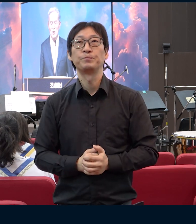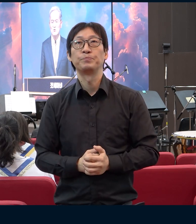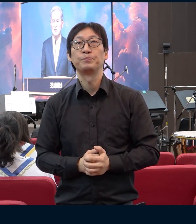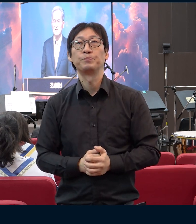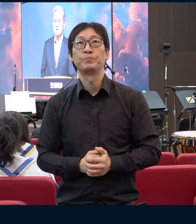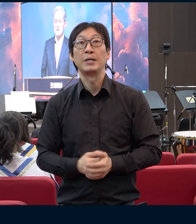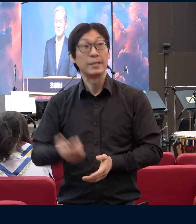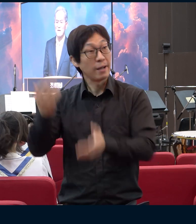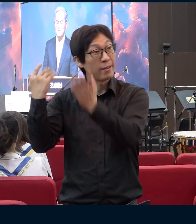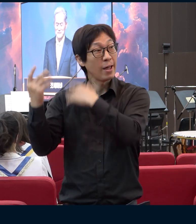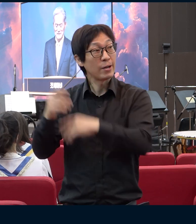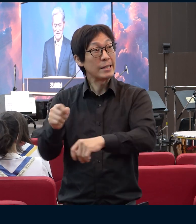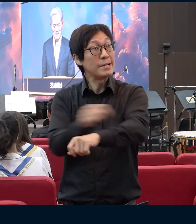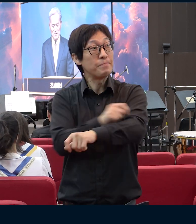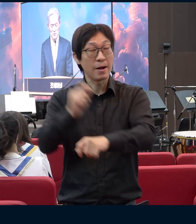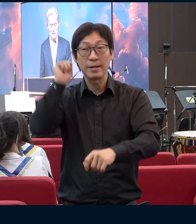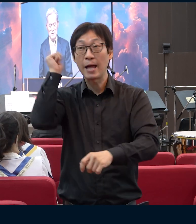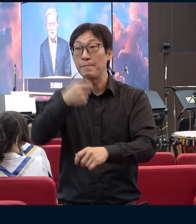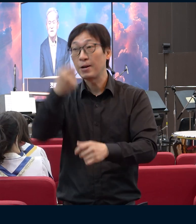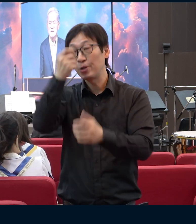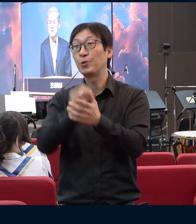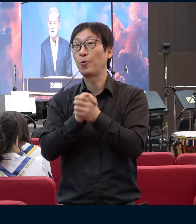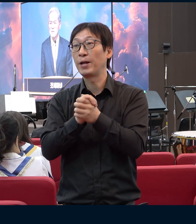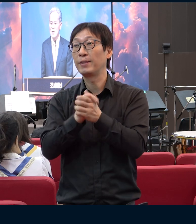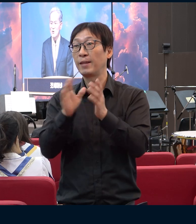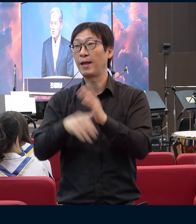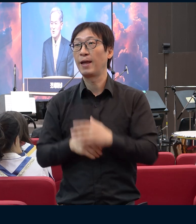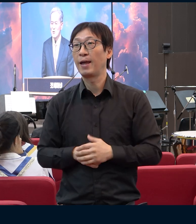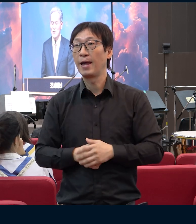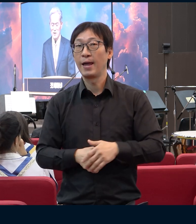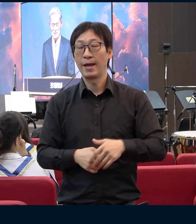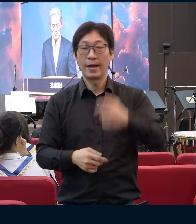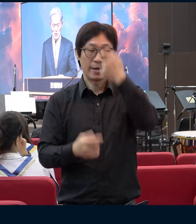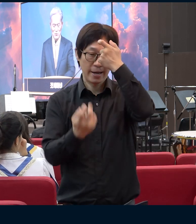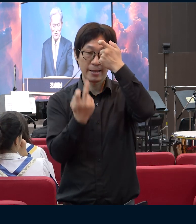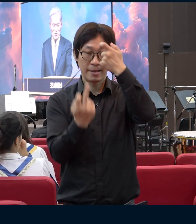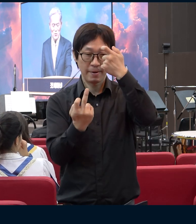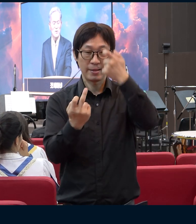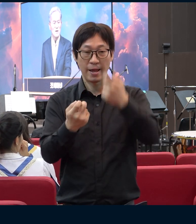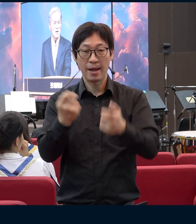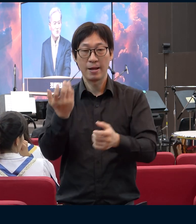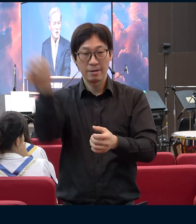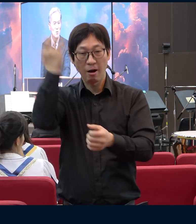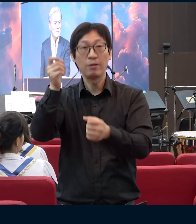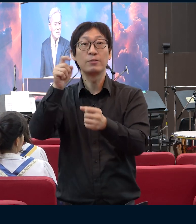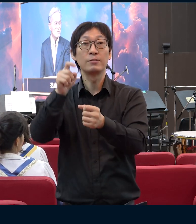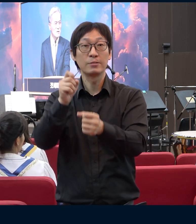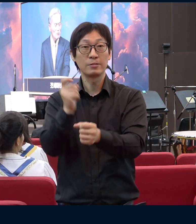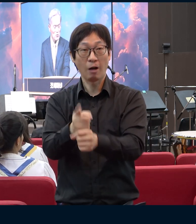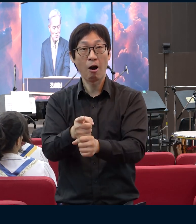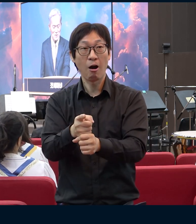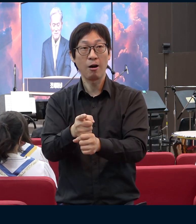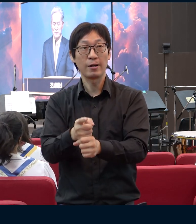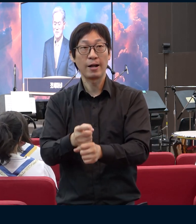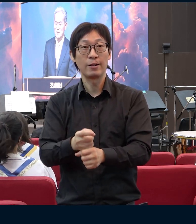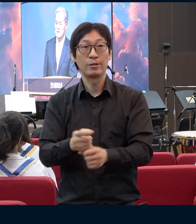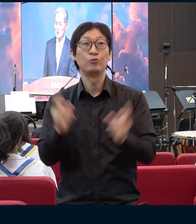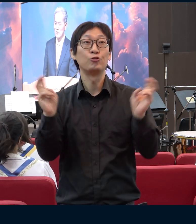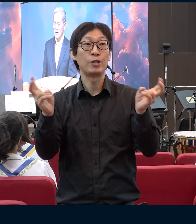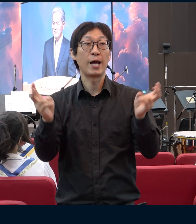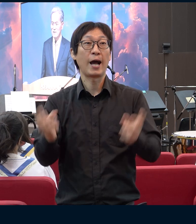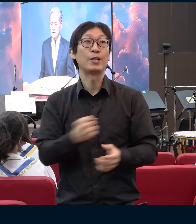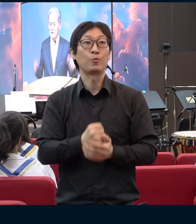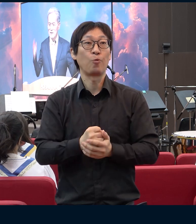지난 고난주간 특색 때 우리는 겟세마네 영성이라는 그런 주제로 한 주간 동안 말씀을 나누었습니다.